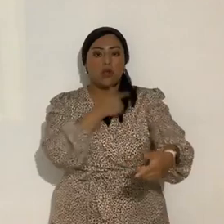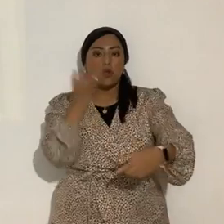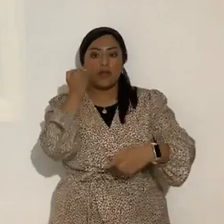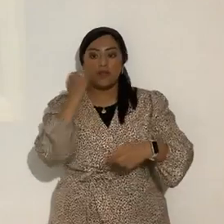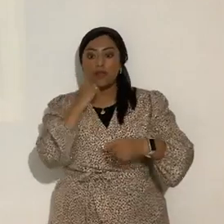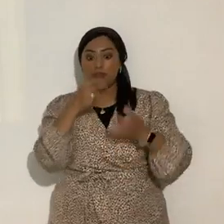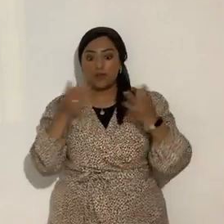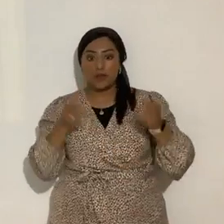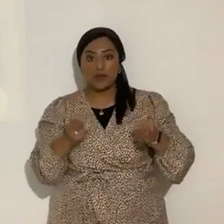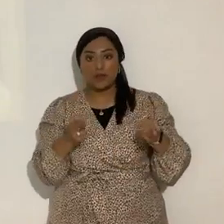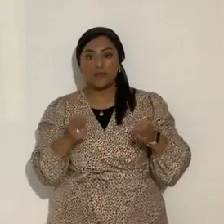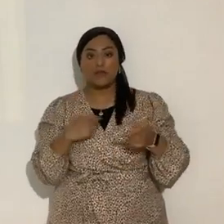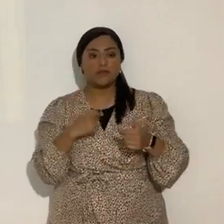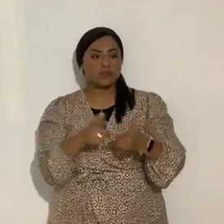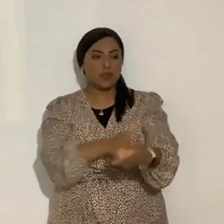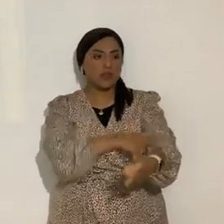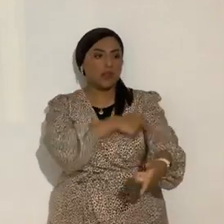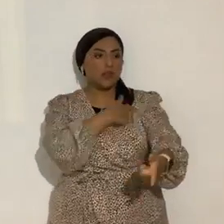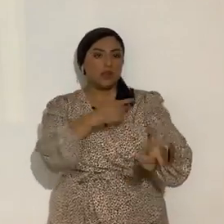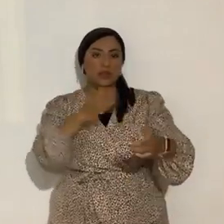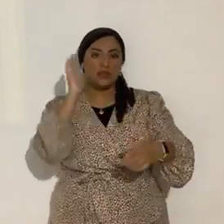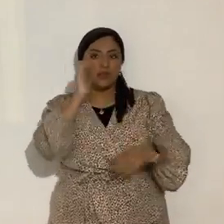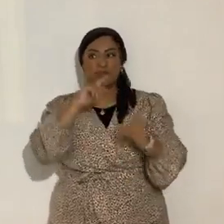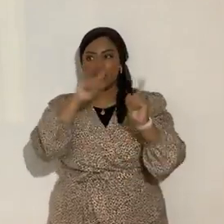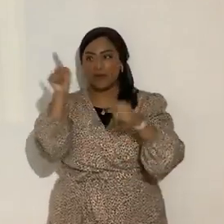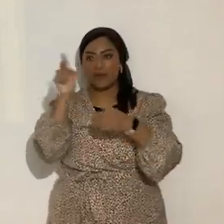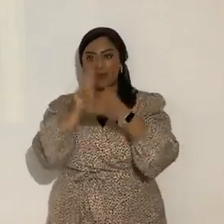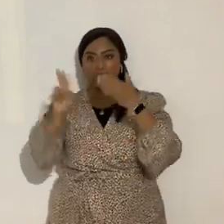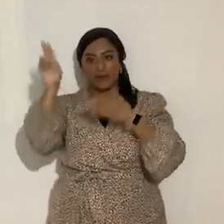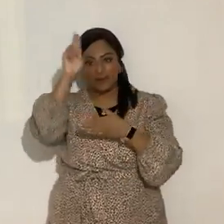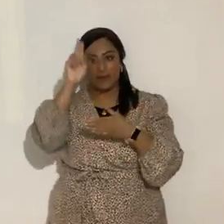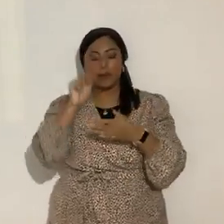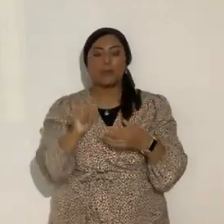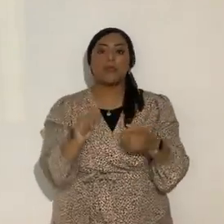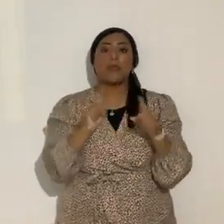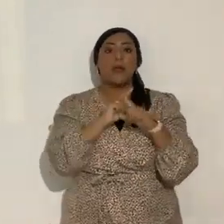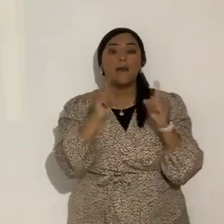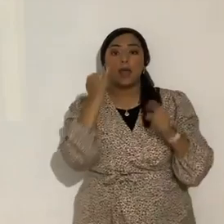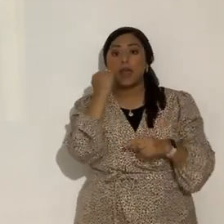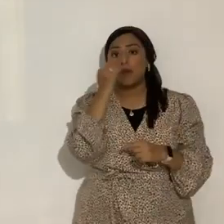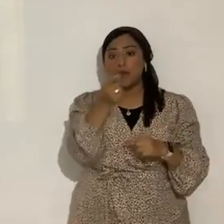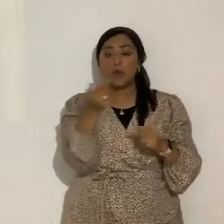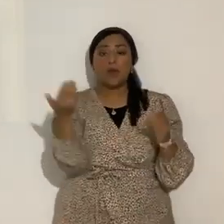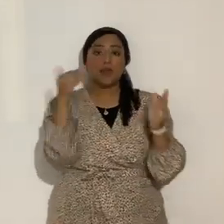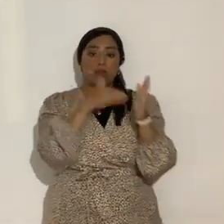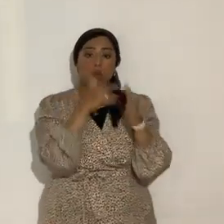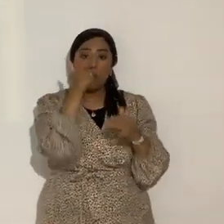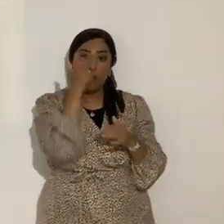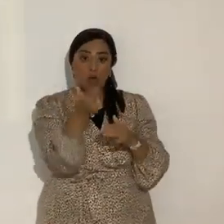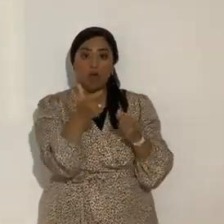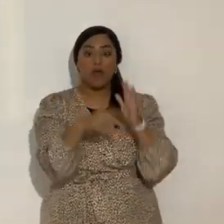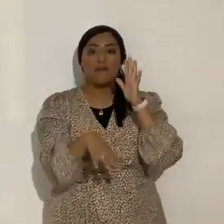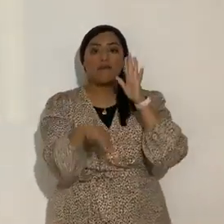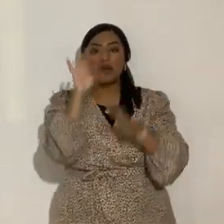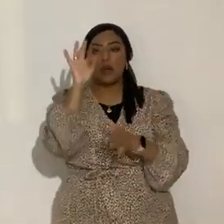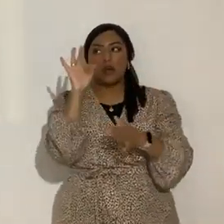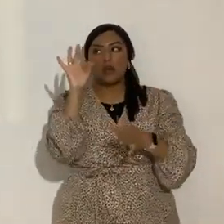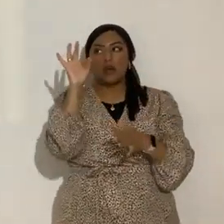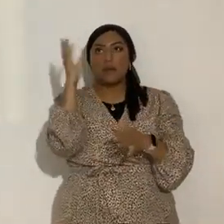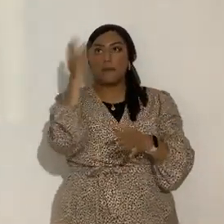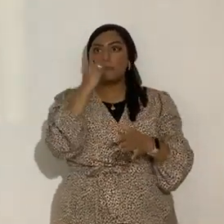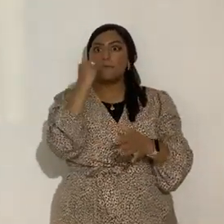si tantas cosas, etcétera, etcétera, etcétera, cuando iba yo. Pero si ustedes lo vuelven a revisar, van a encontrar una